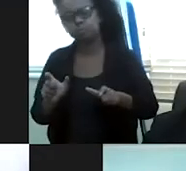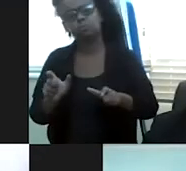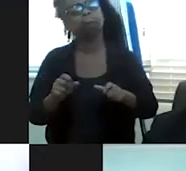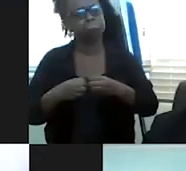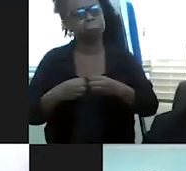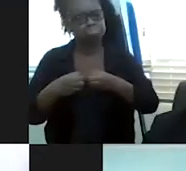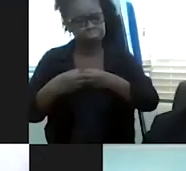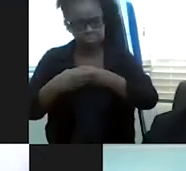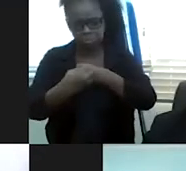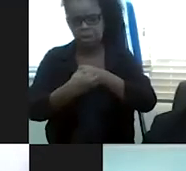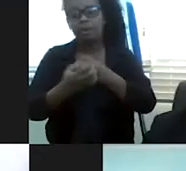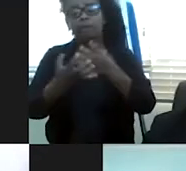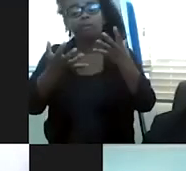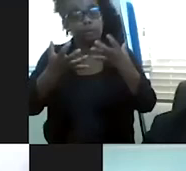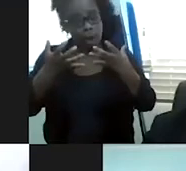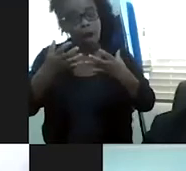presidente,